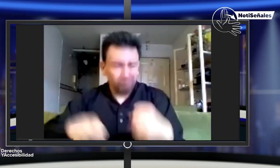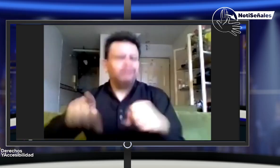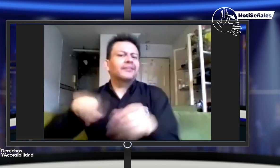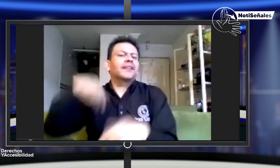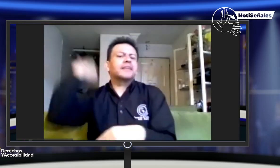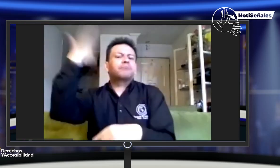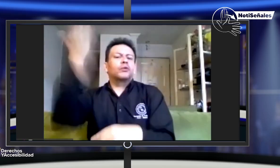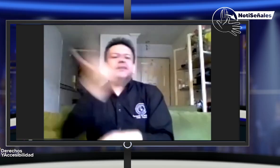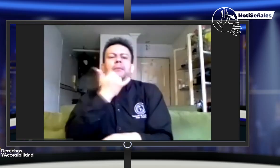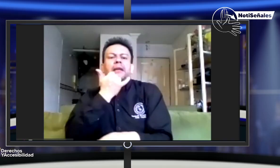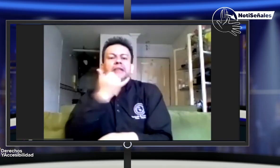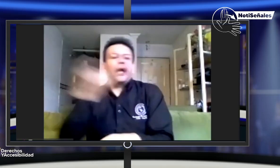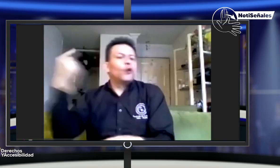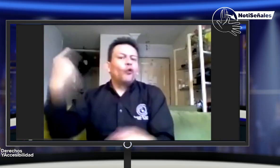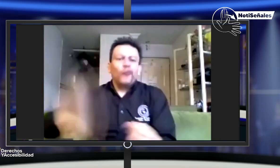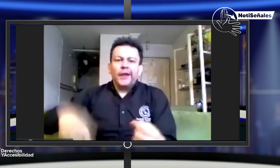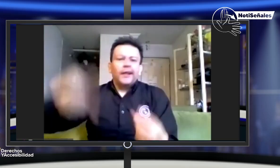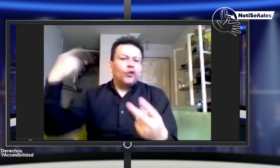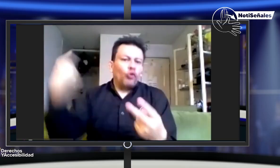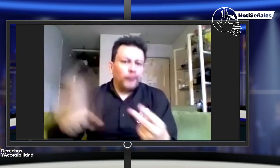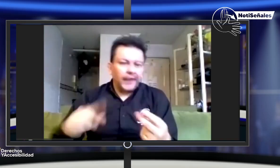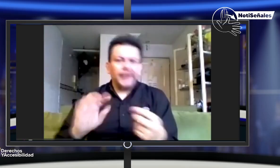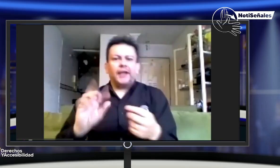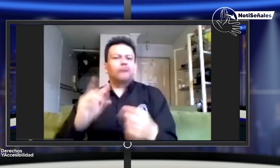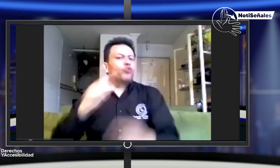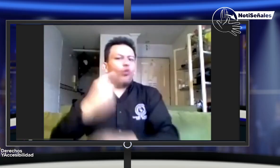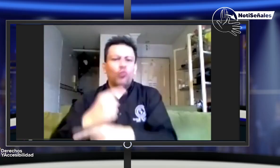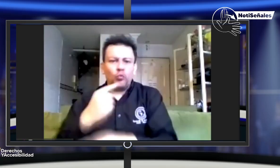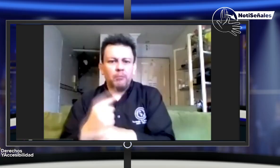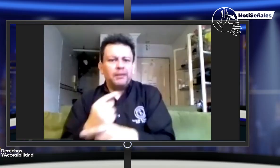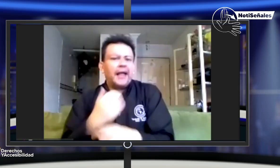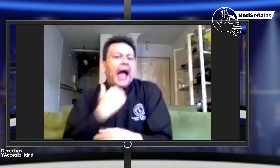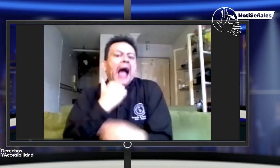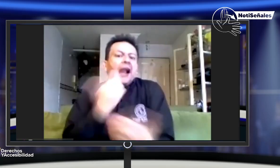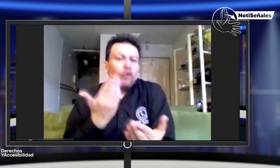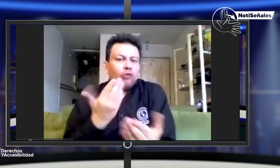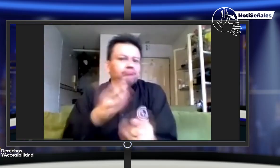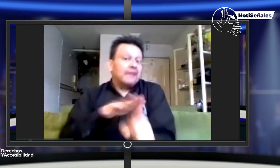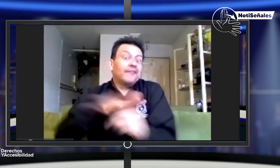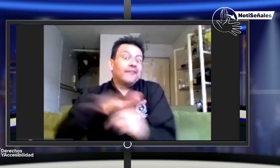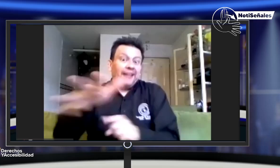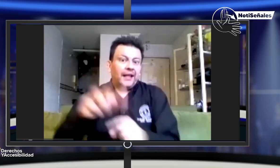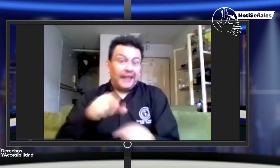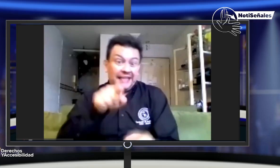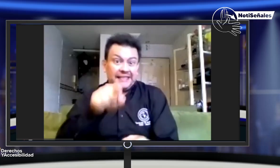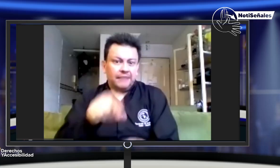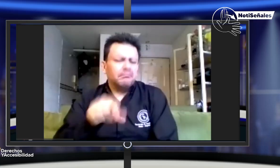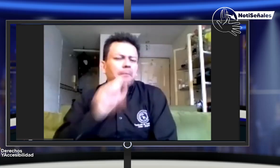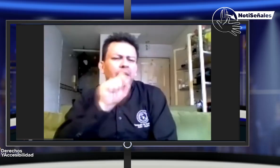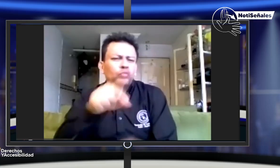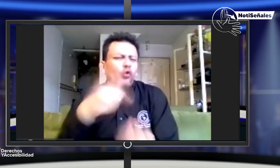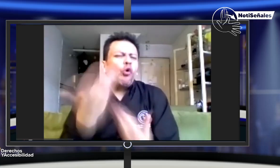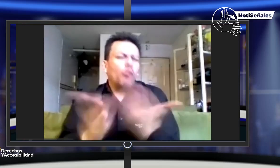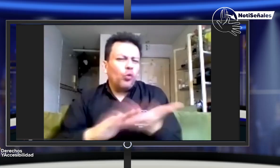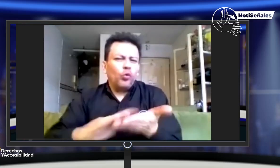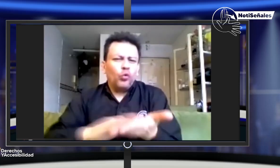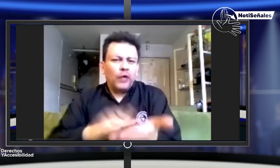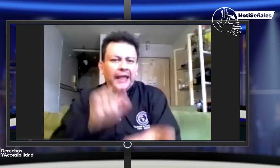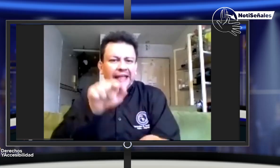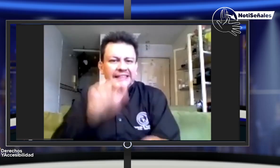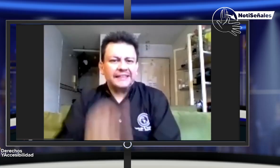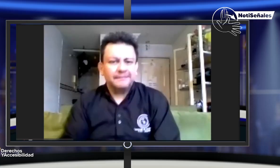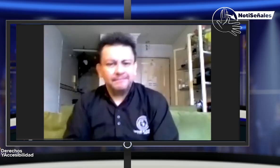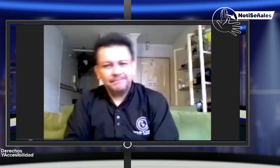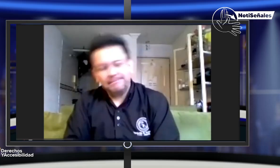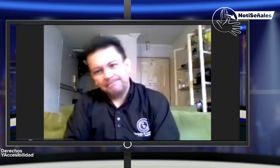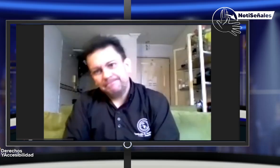pues están en temas locales, pero no hay asistencia, no hay cumplimiento, también eso nos afecta.